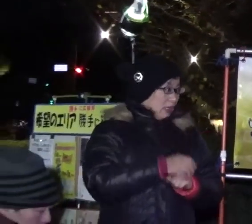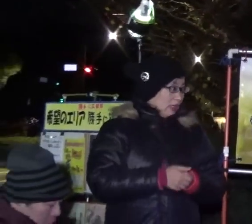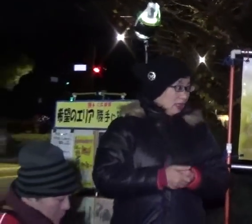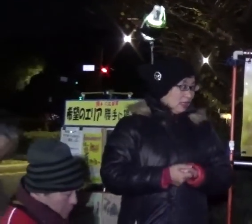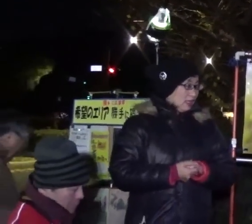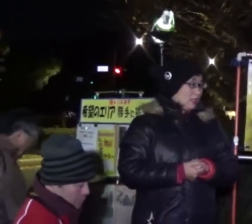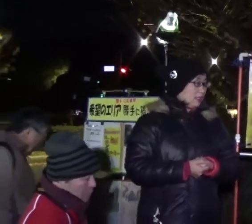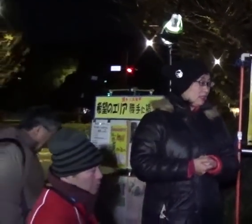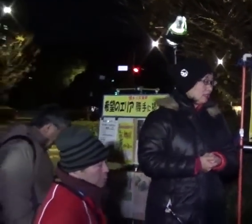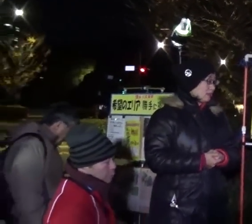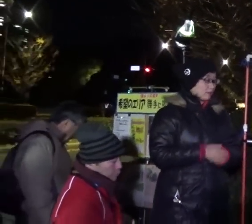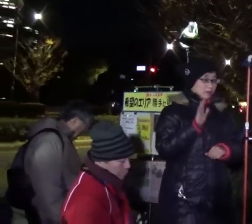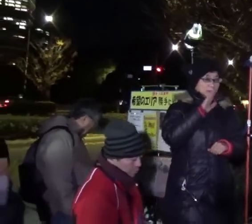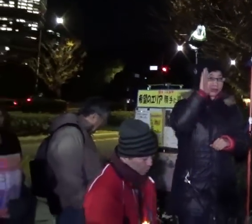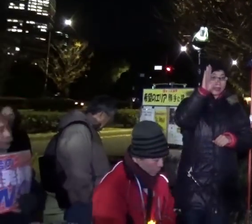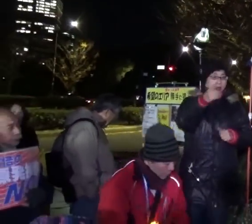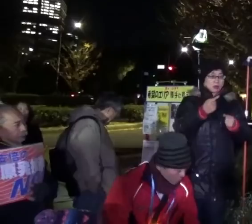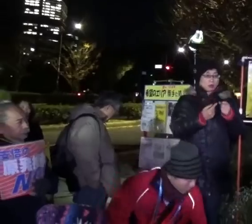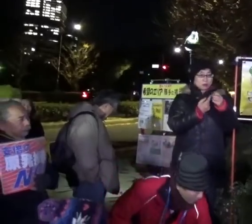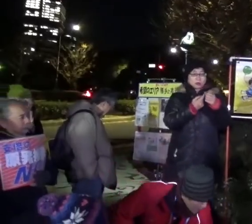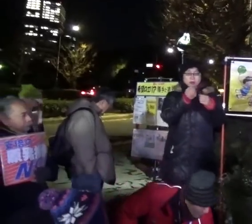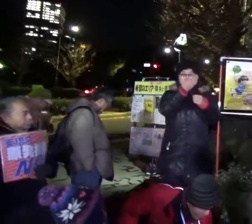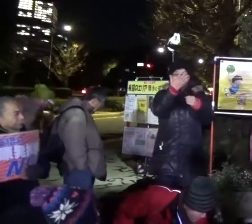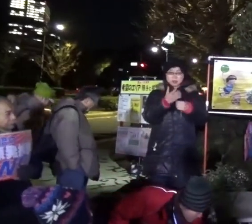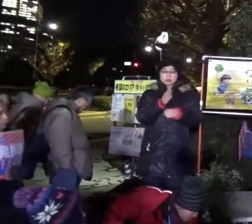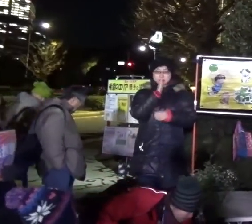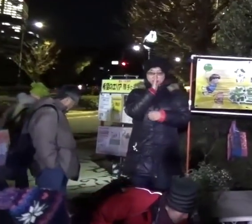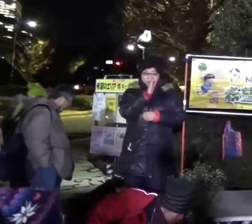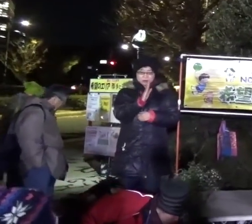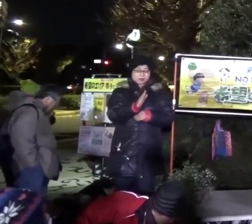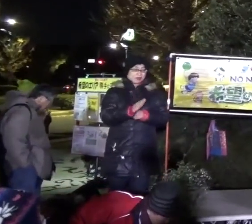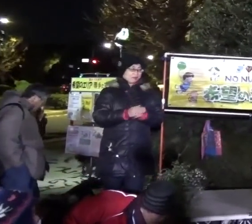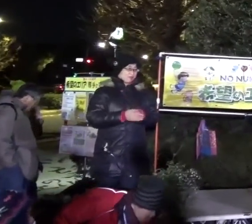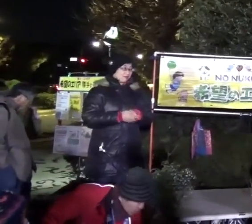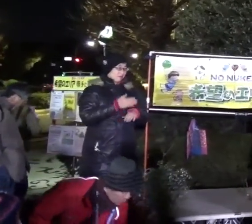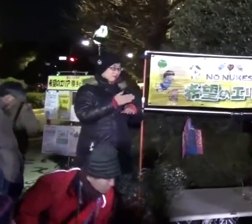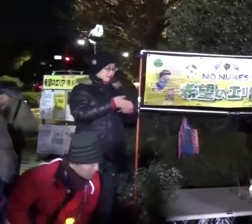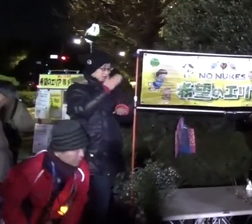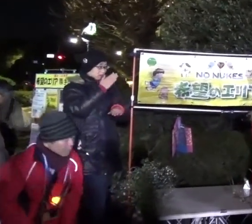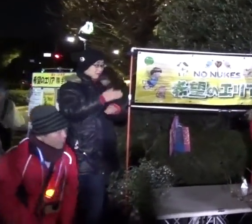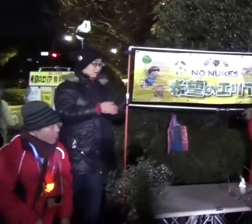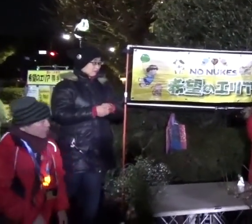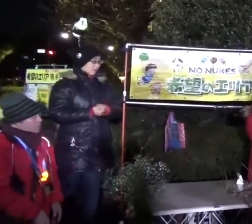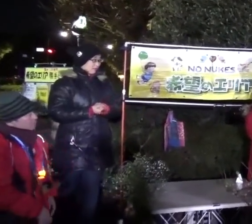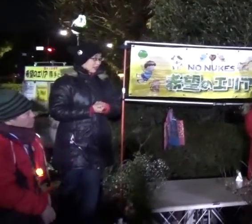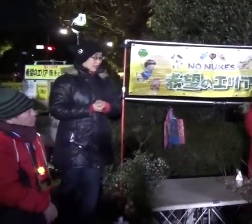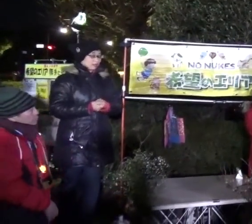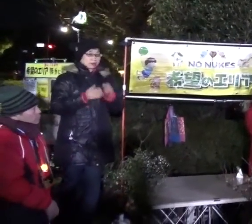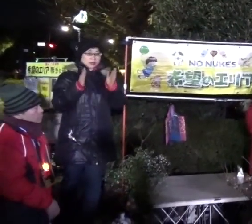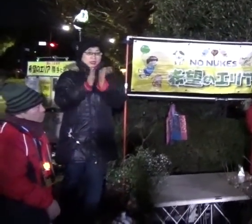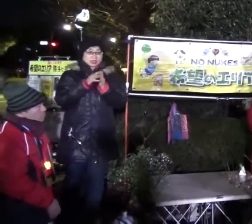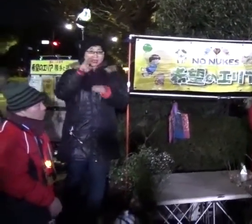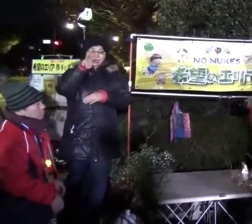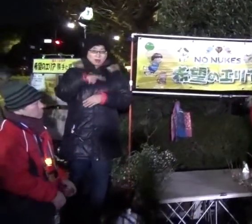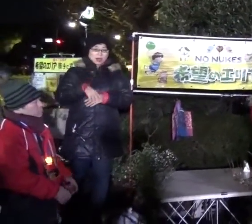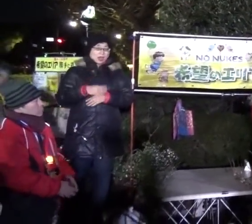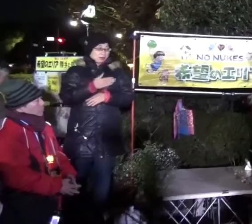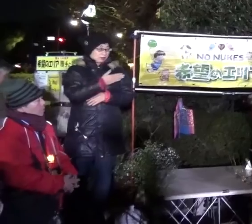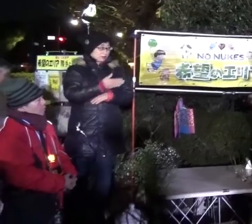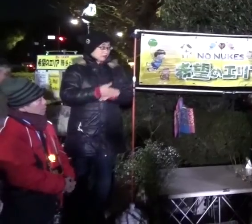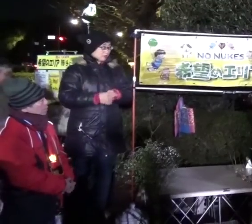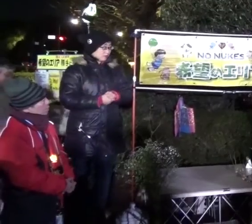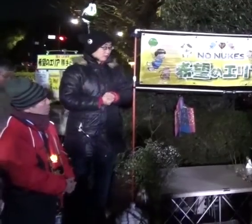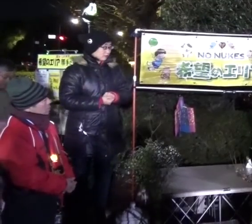キャンドル、これからも灯し続けてくださいね。前田さん、ありがとうございます。 神奈川の 今日は、は